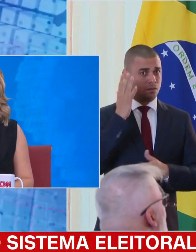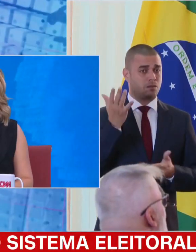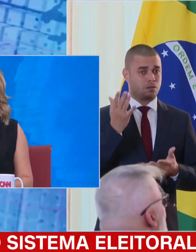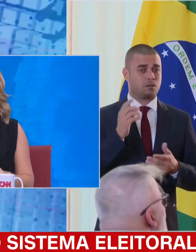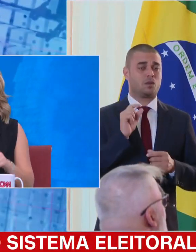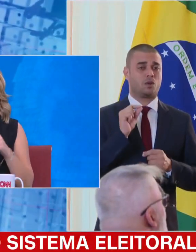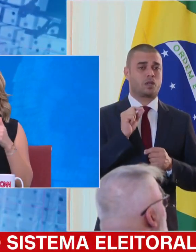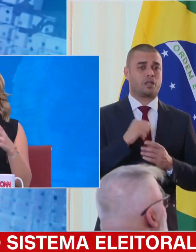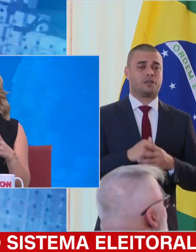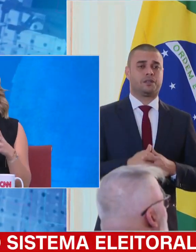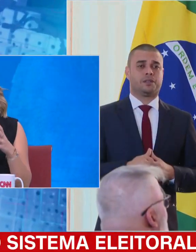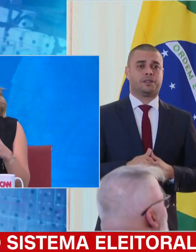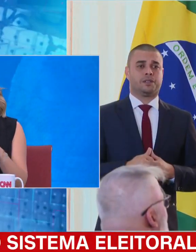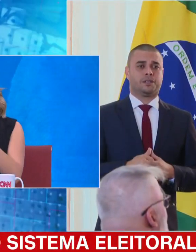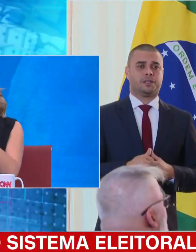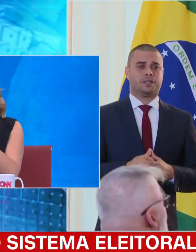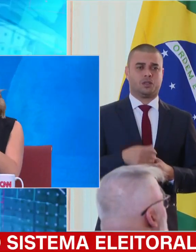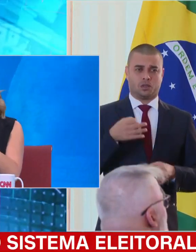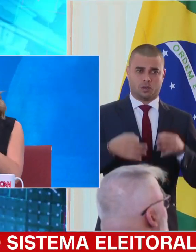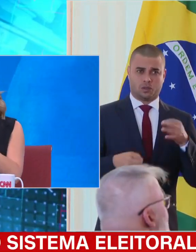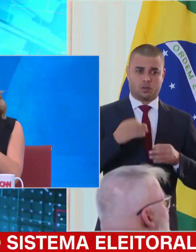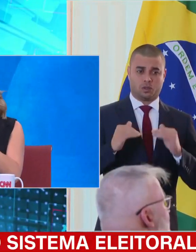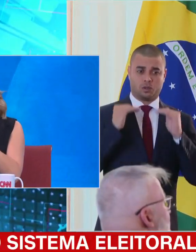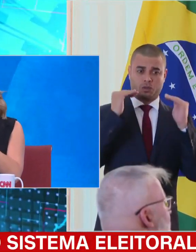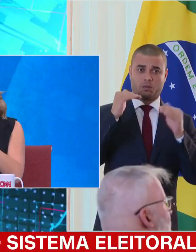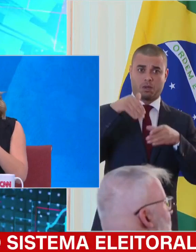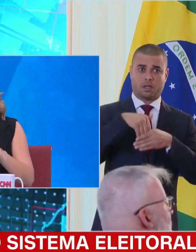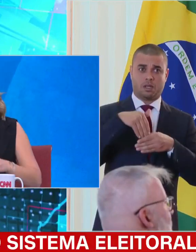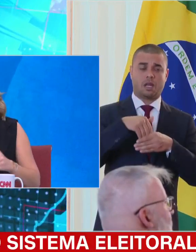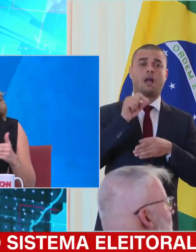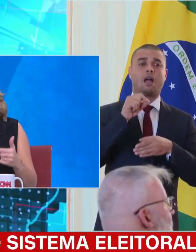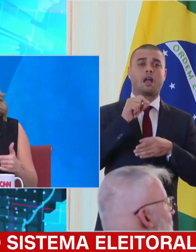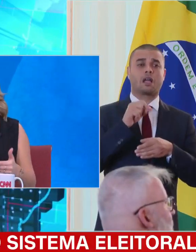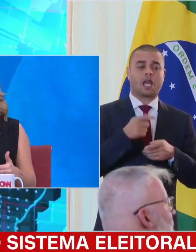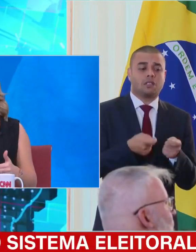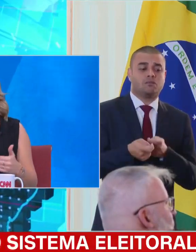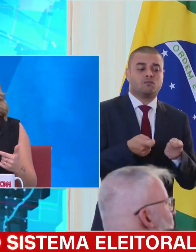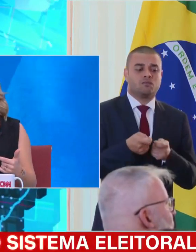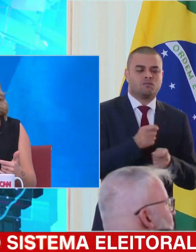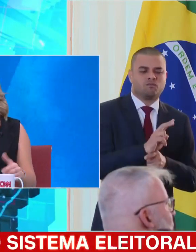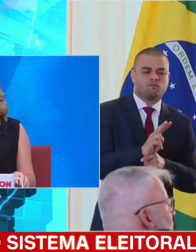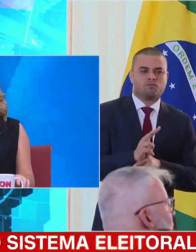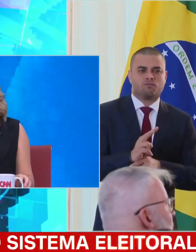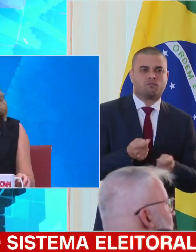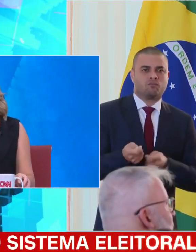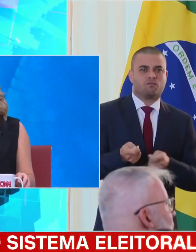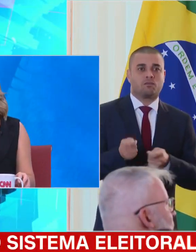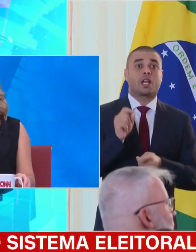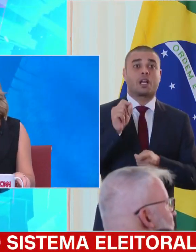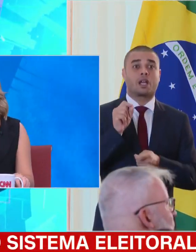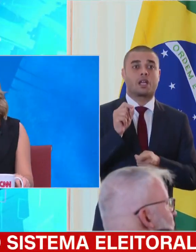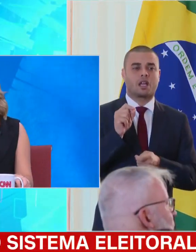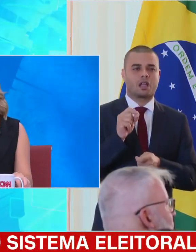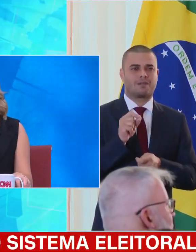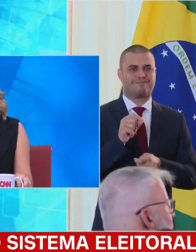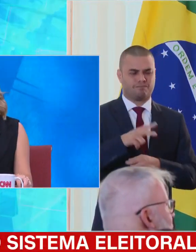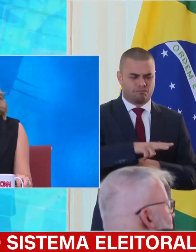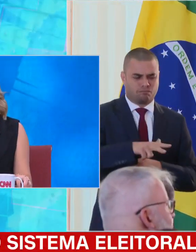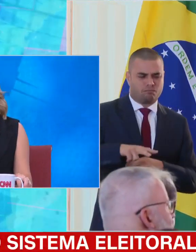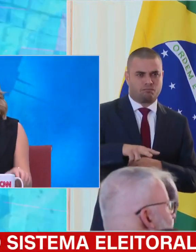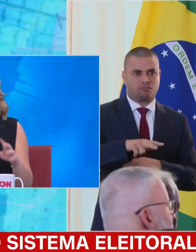ele diz o seguinte as passagens transcritas a fala as passagens que mostram a fala de bolsonaro a